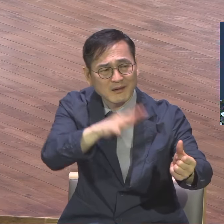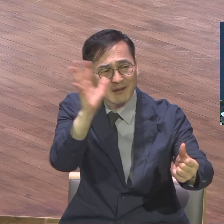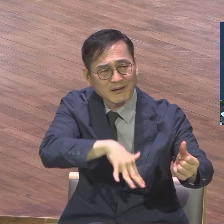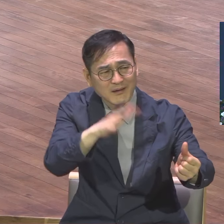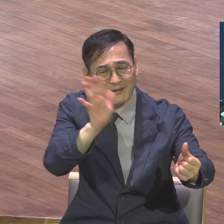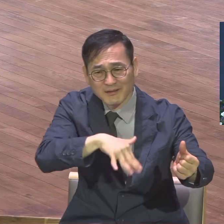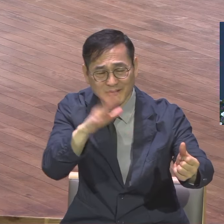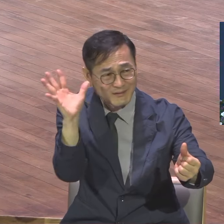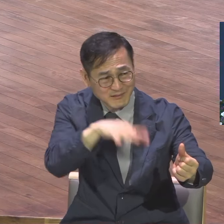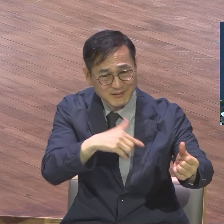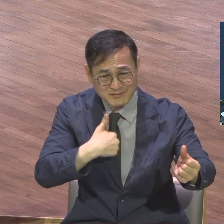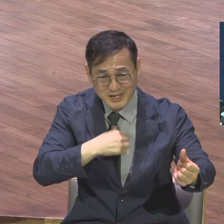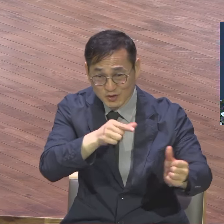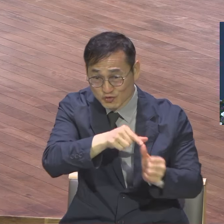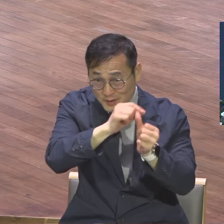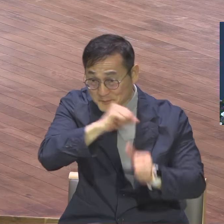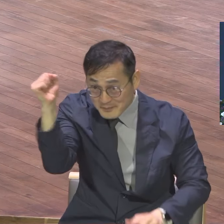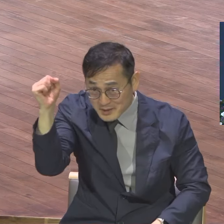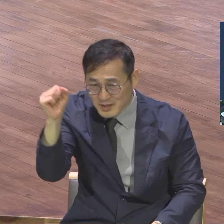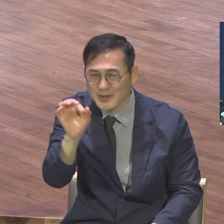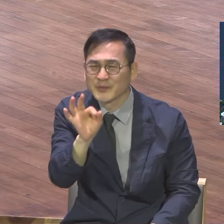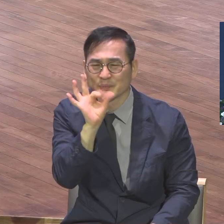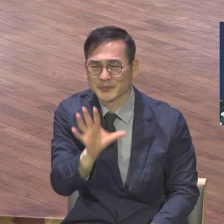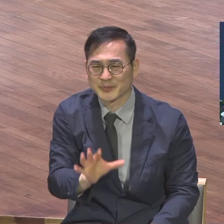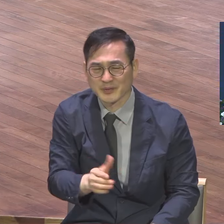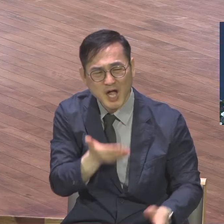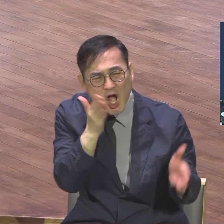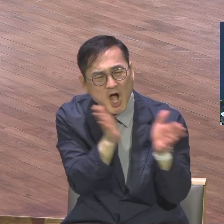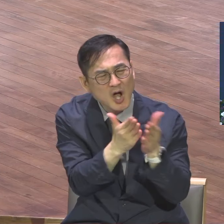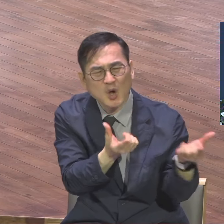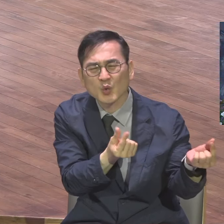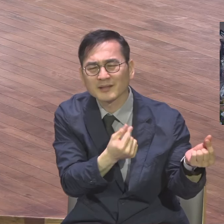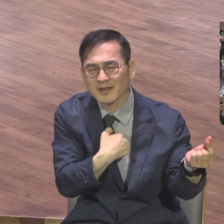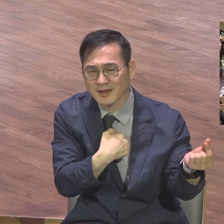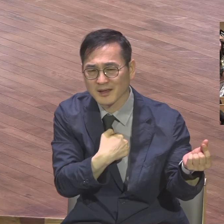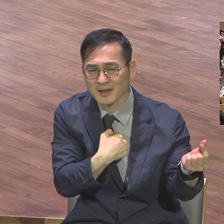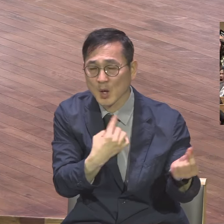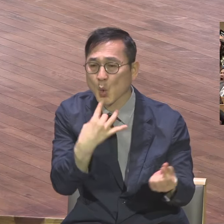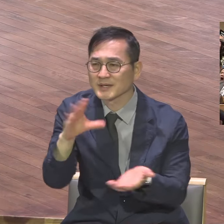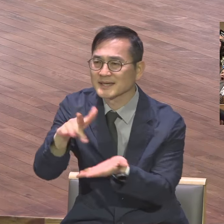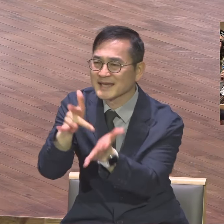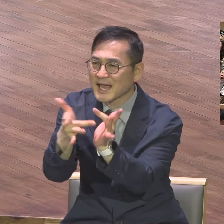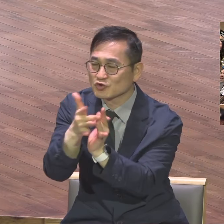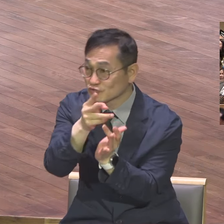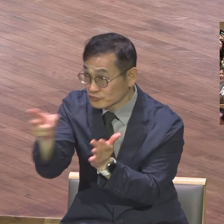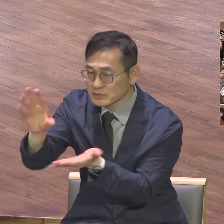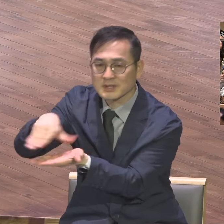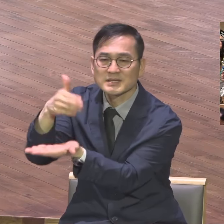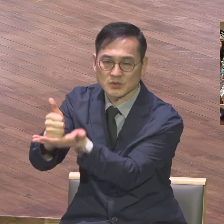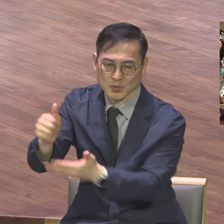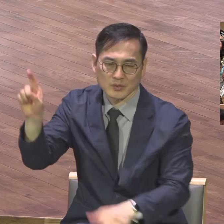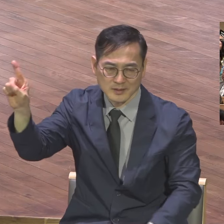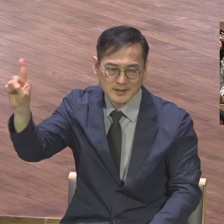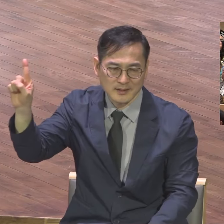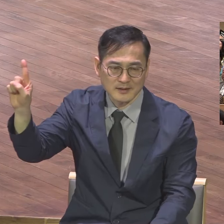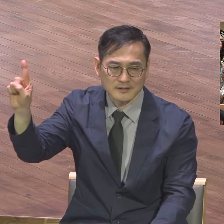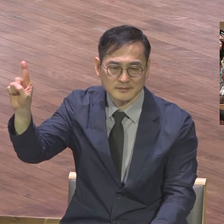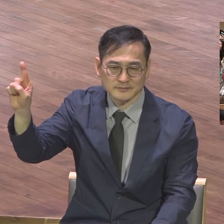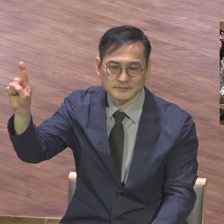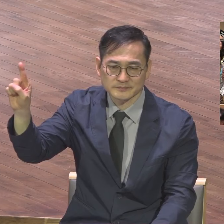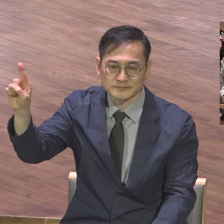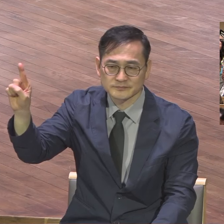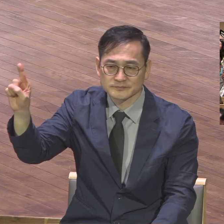수 없어요. 오직 예수만 그리스도. 그래서 우리가 예수 그리스도를